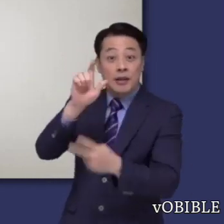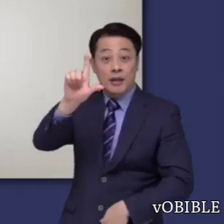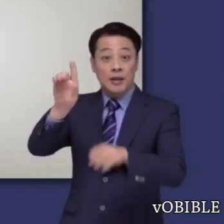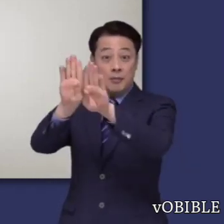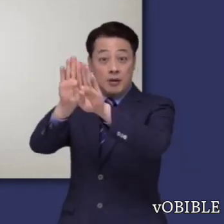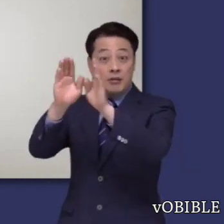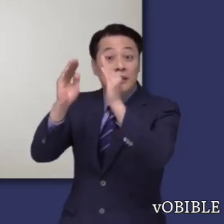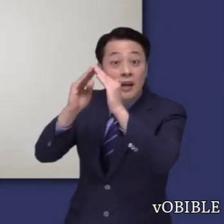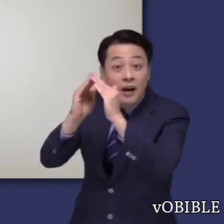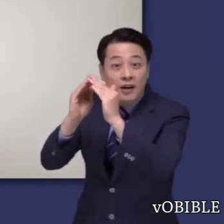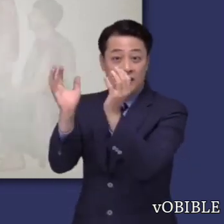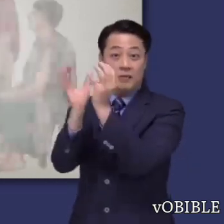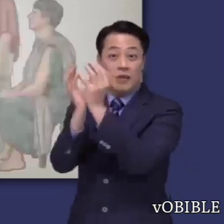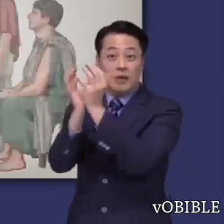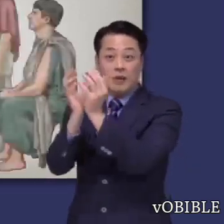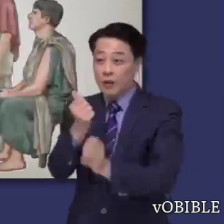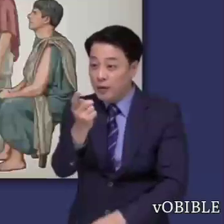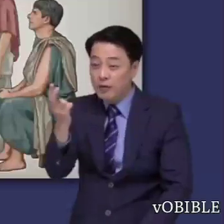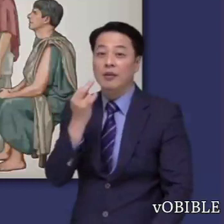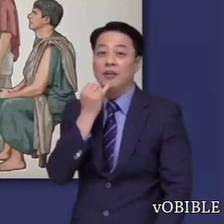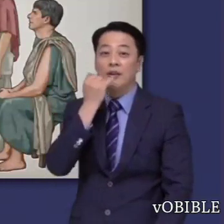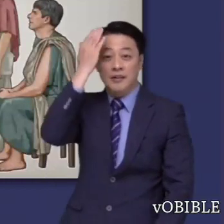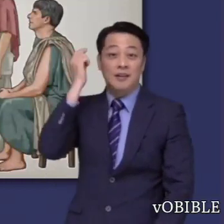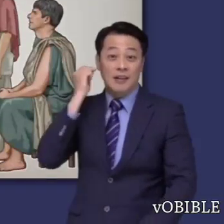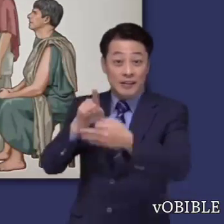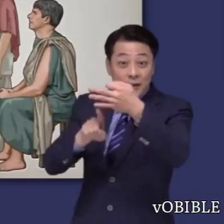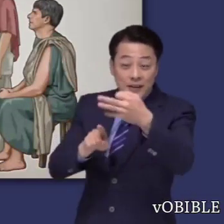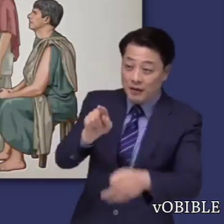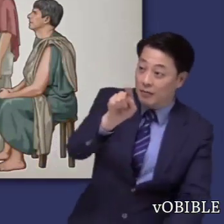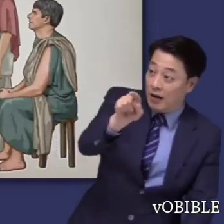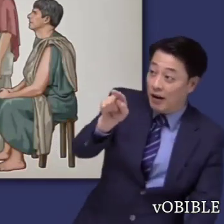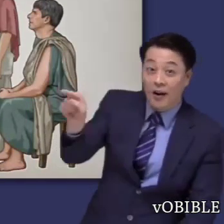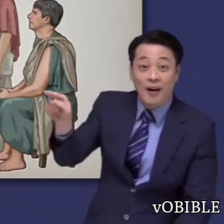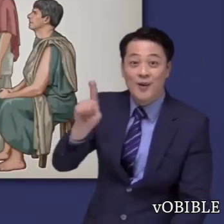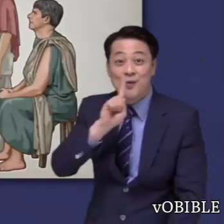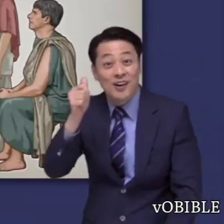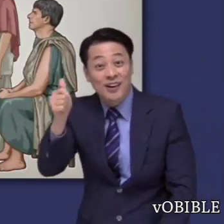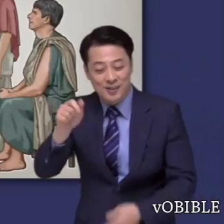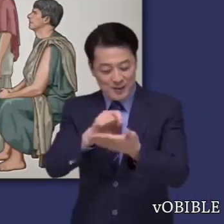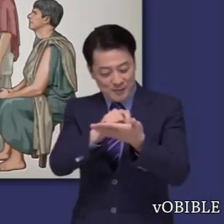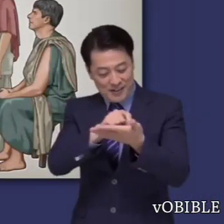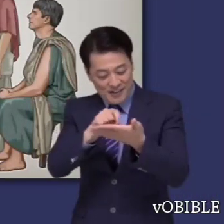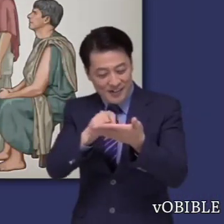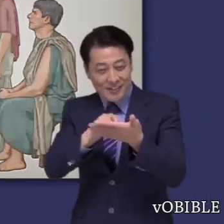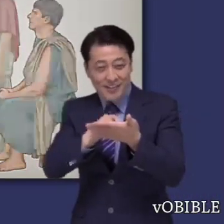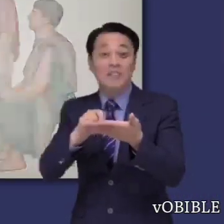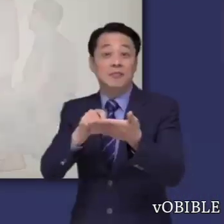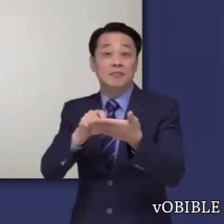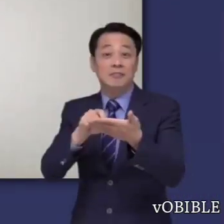保罗首先问候了腓利门以及在腓利门家聚会的弟兄姐妹，其中有亚非亚和亚基